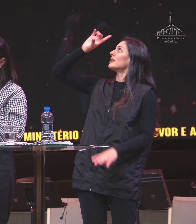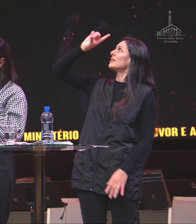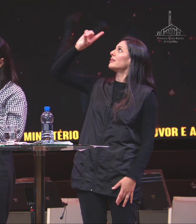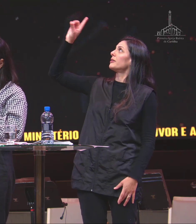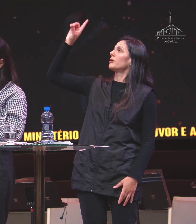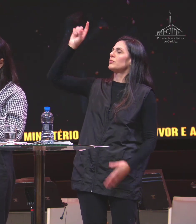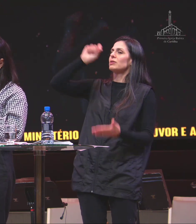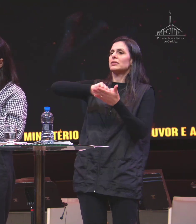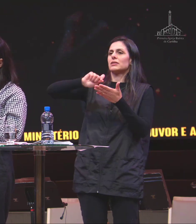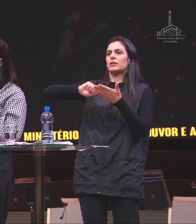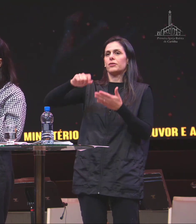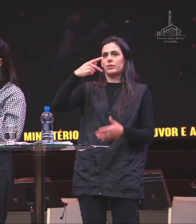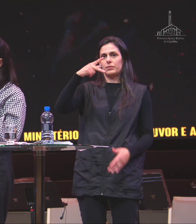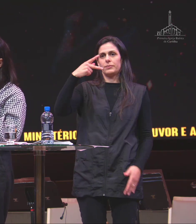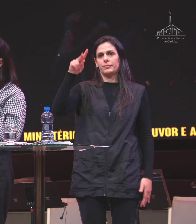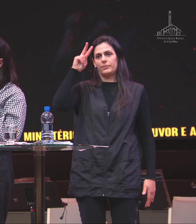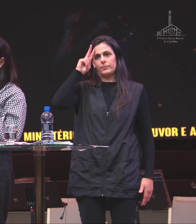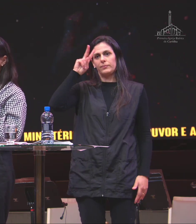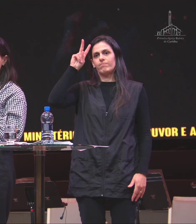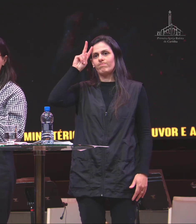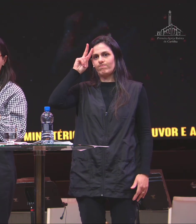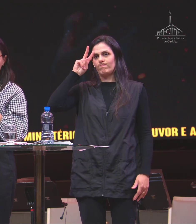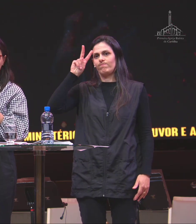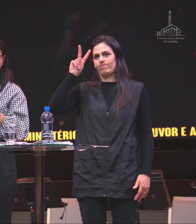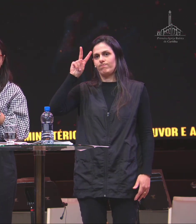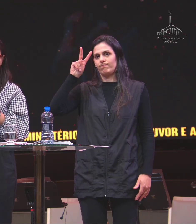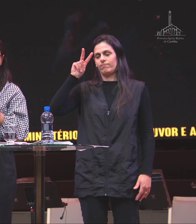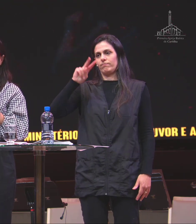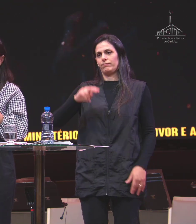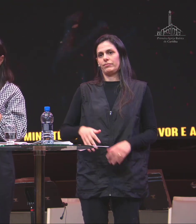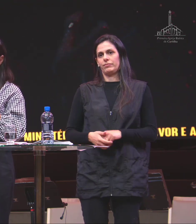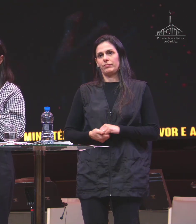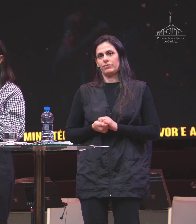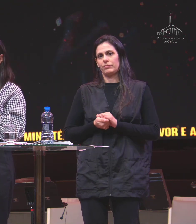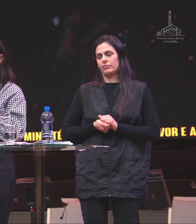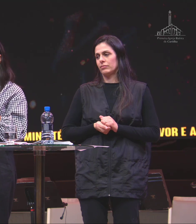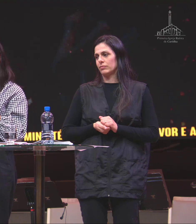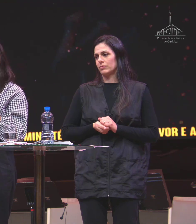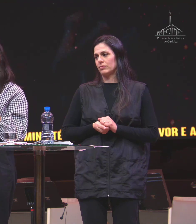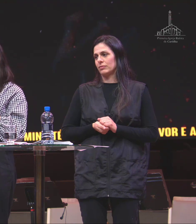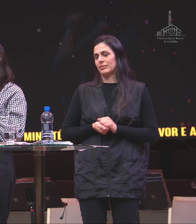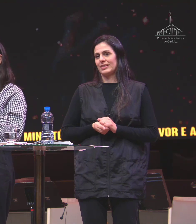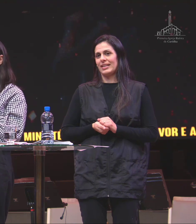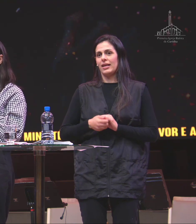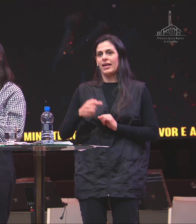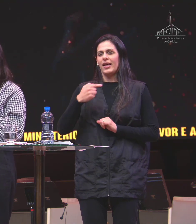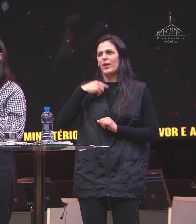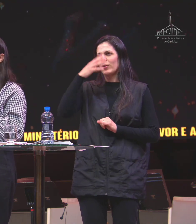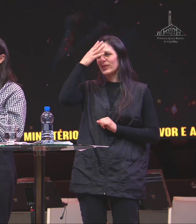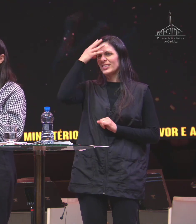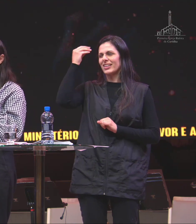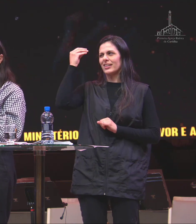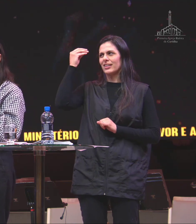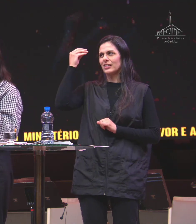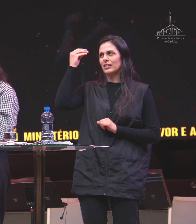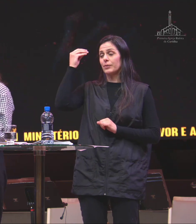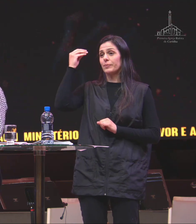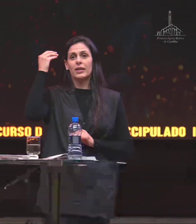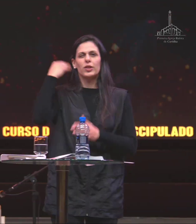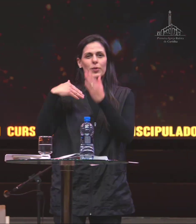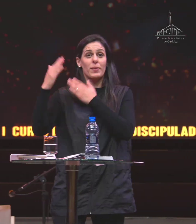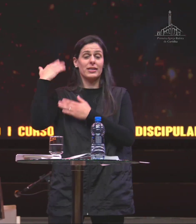Ensinável. Tenho certeza aqui que tem pessoas que Deus está querendo ensinar algo na vida. E Deus vai rodeando. Põe uma